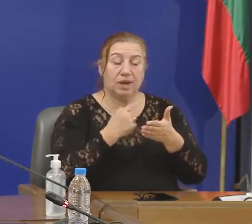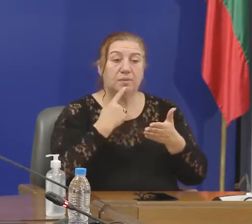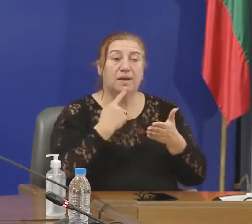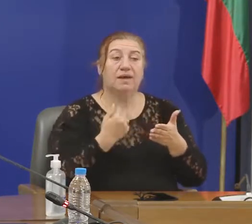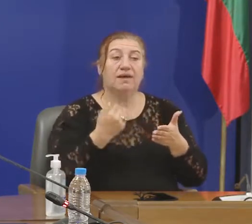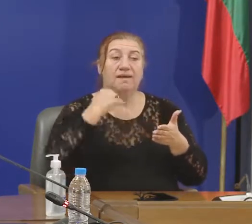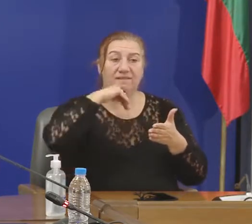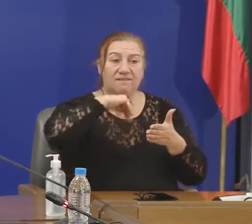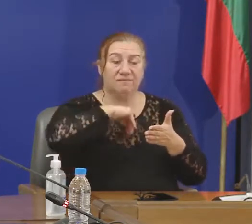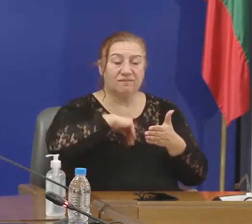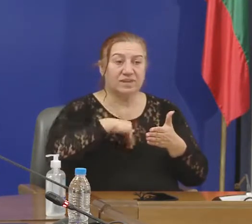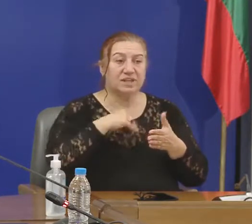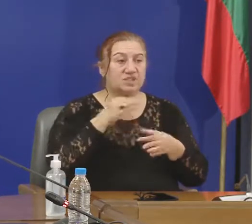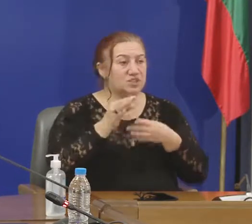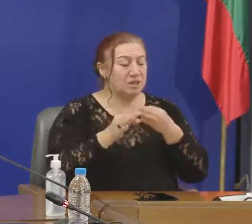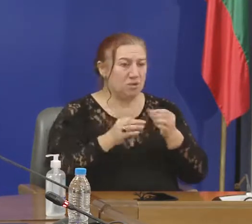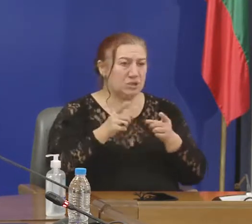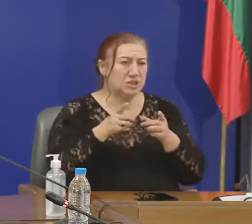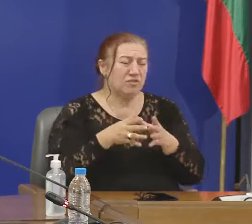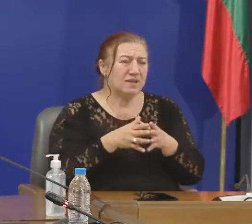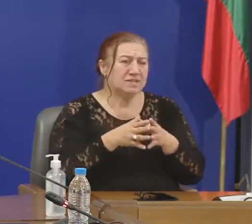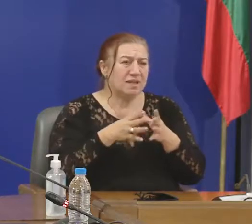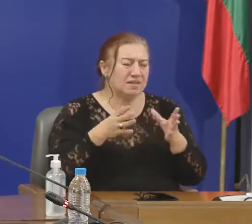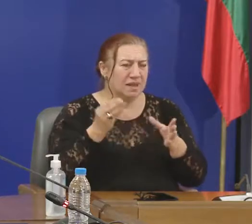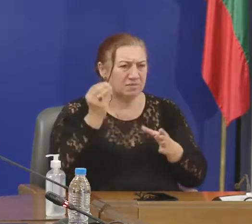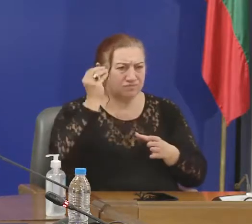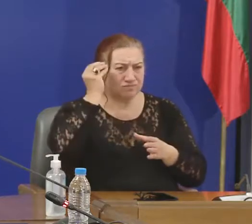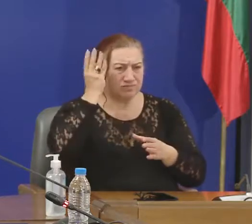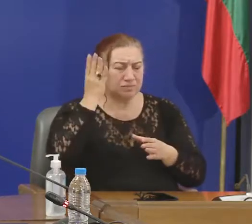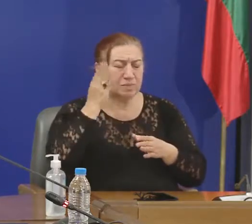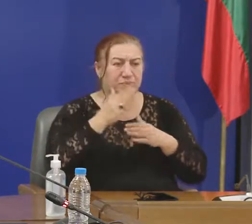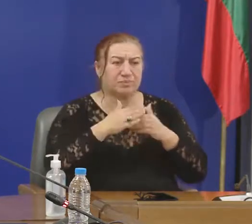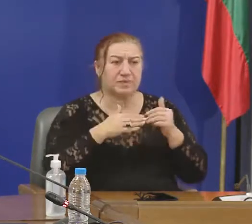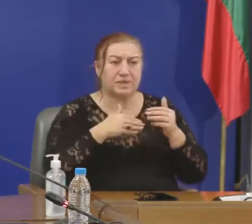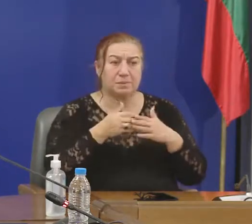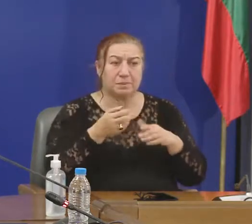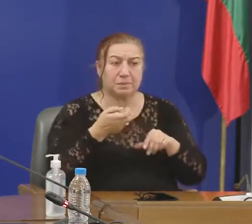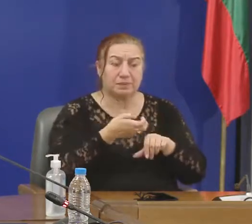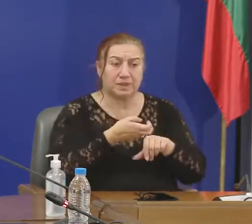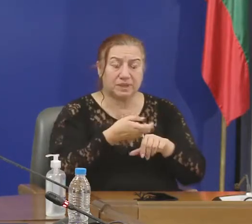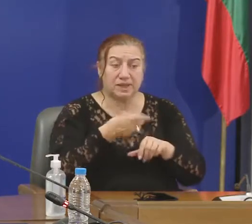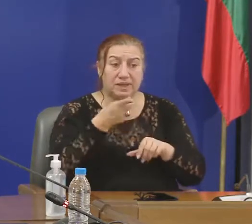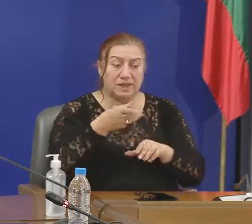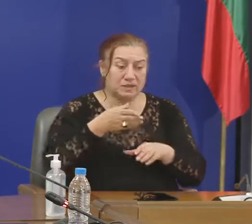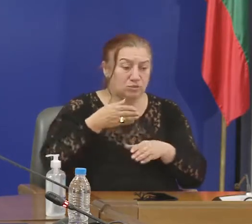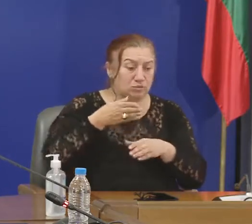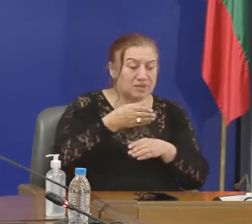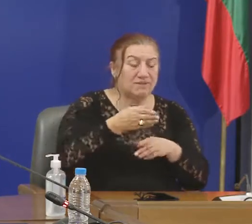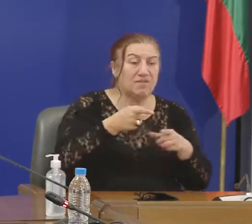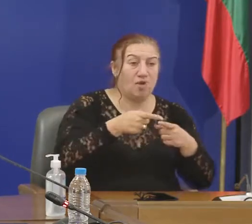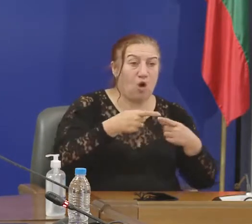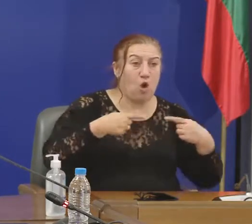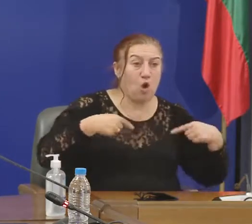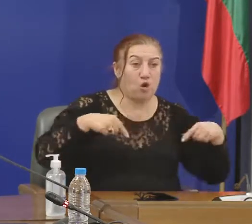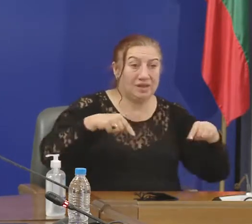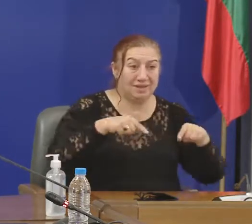от най-компетентните специалисти и тези, които са в отделенията или тези, които са